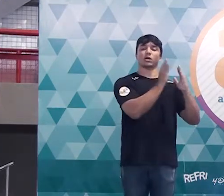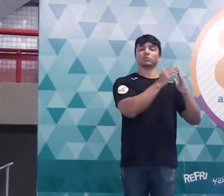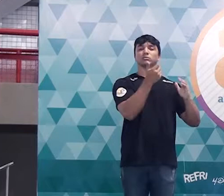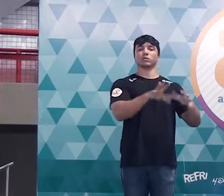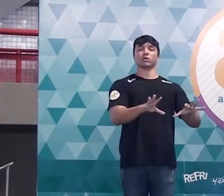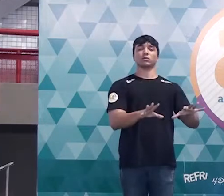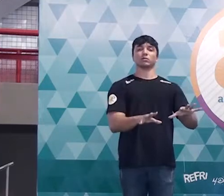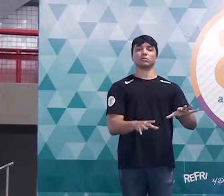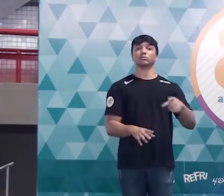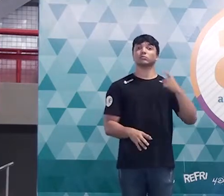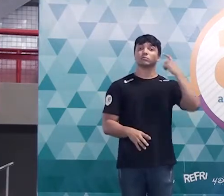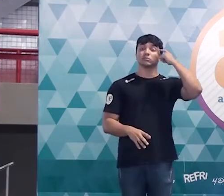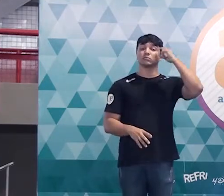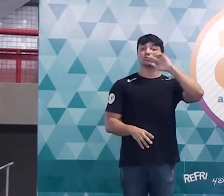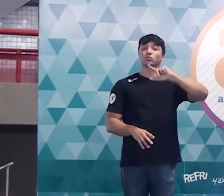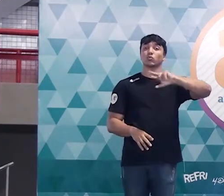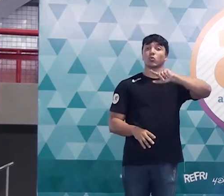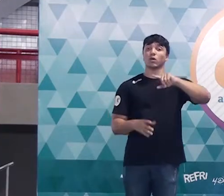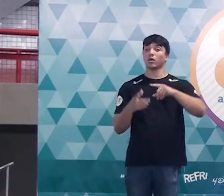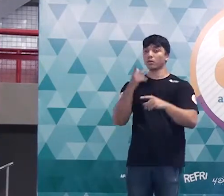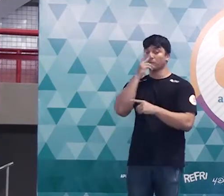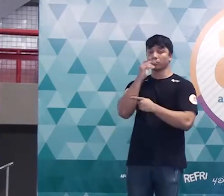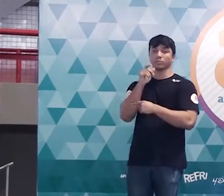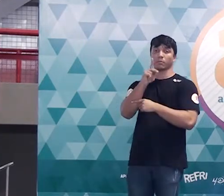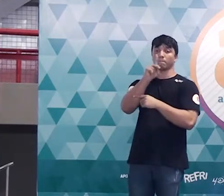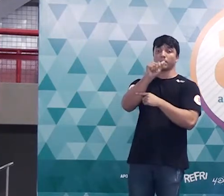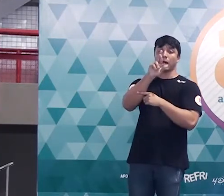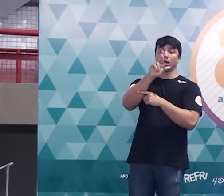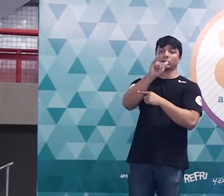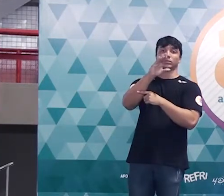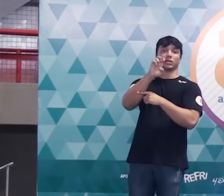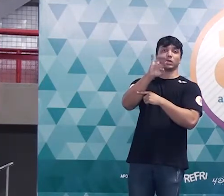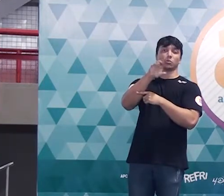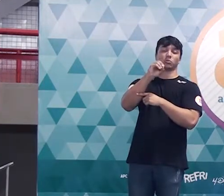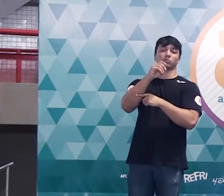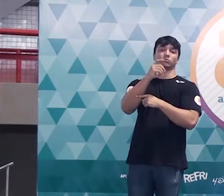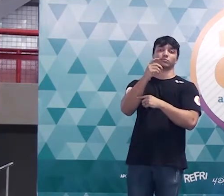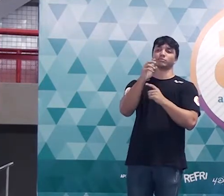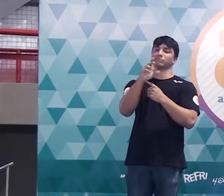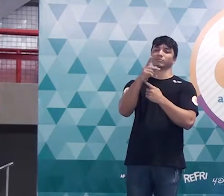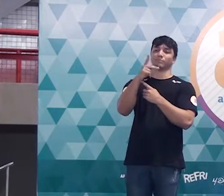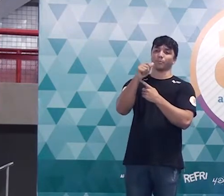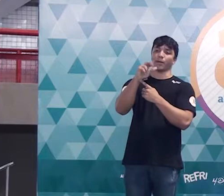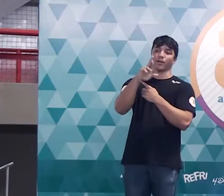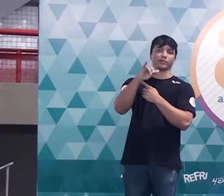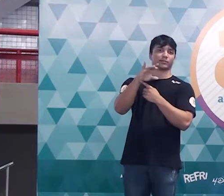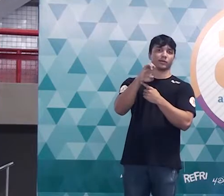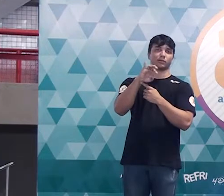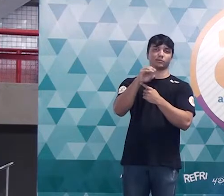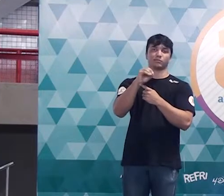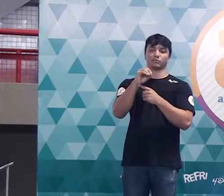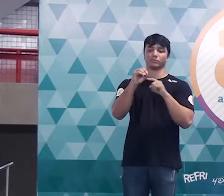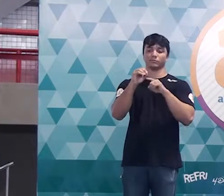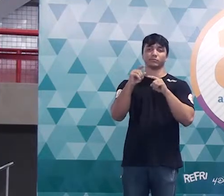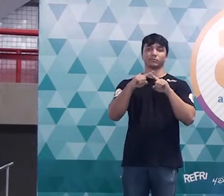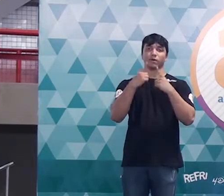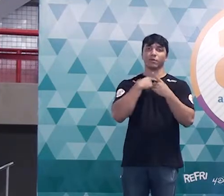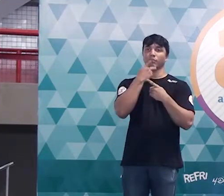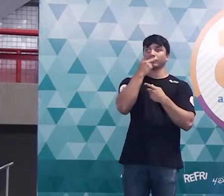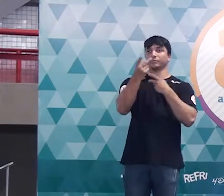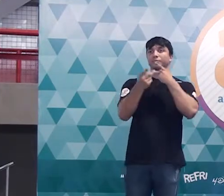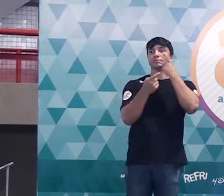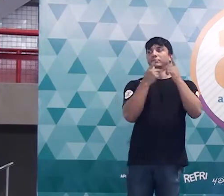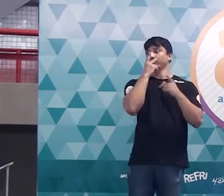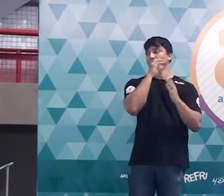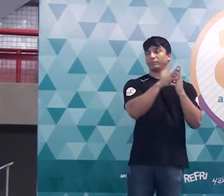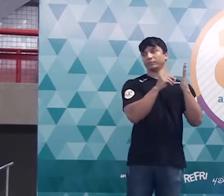não. Você não está falando com os seus parceiros. Ele não sabe nem o que é parecer, nem a gente. Mas o povo diz e a gente